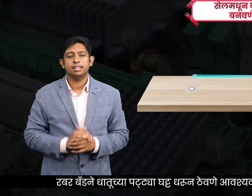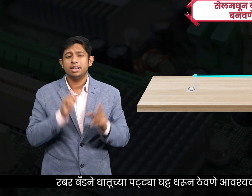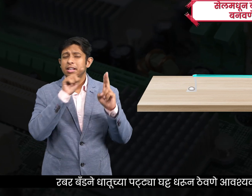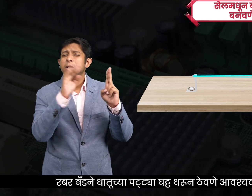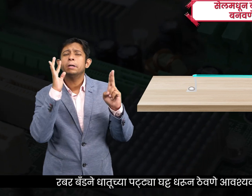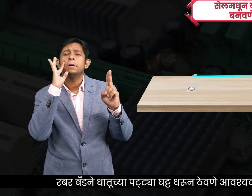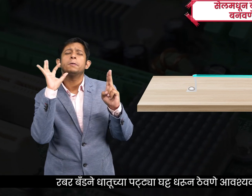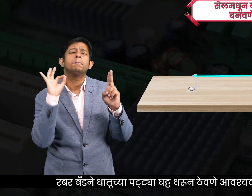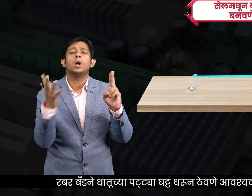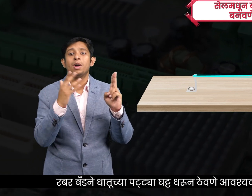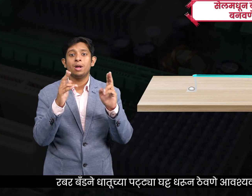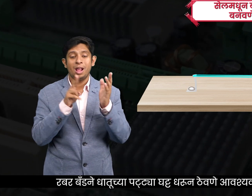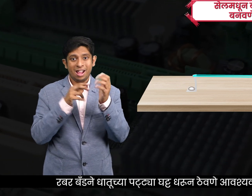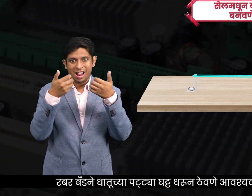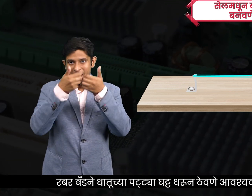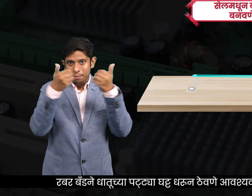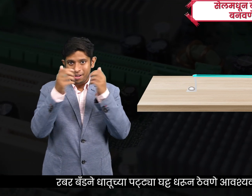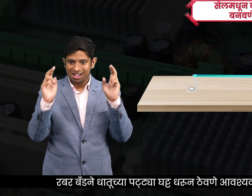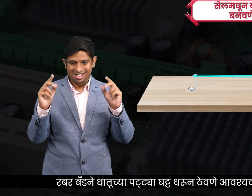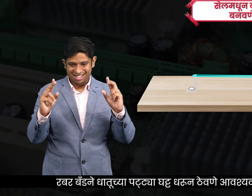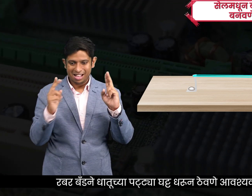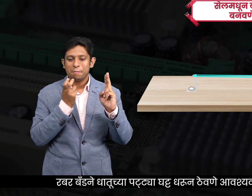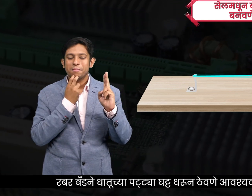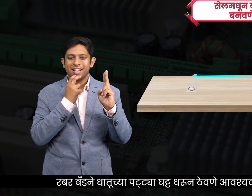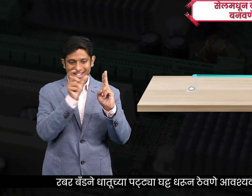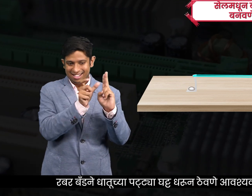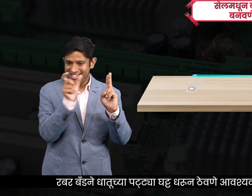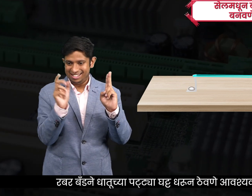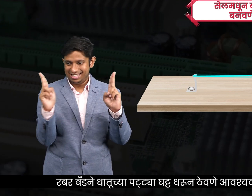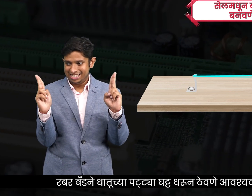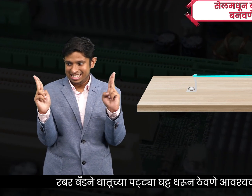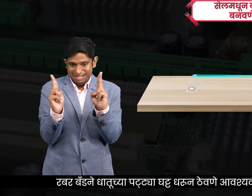रबर बँडने धातूच्या पट्ट्या घट्ट धरून ठेवणे आवश्यक आहे.